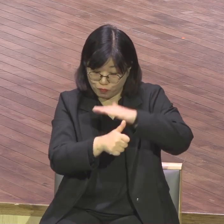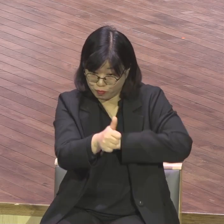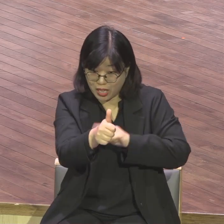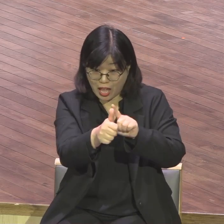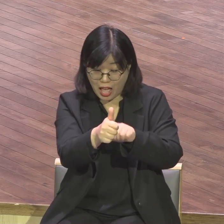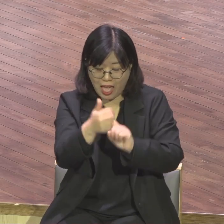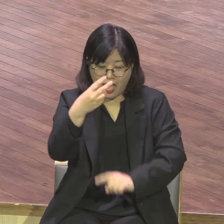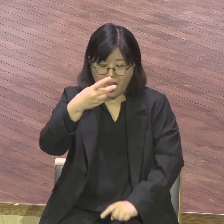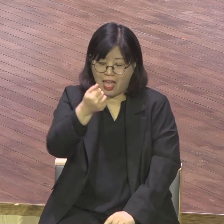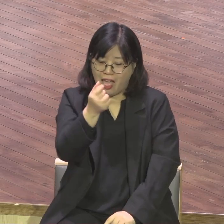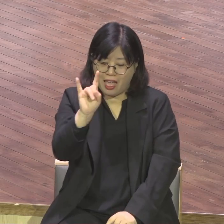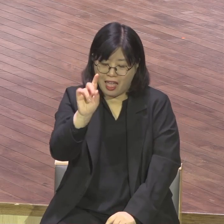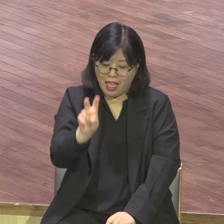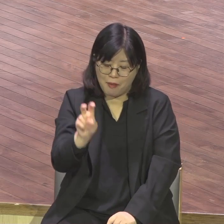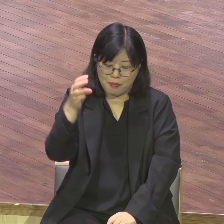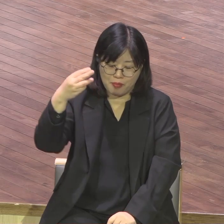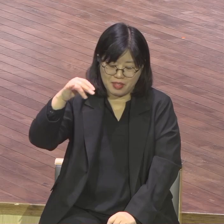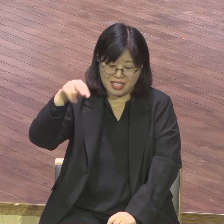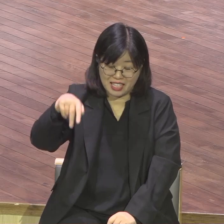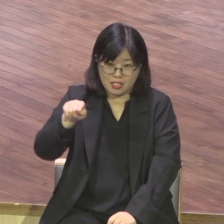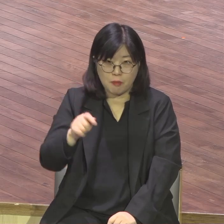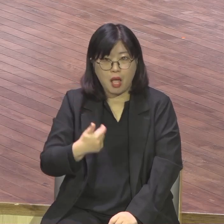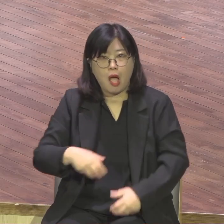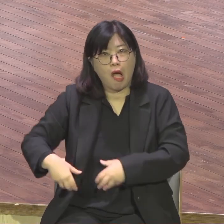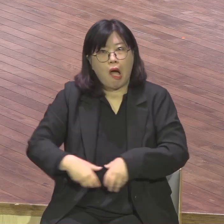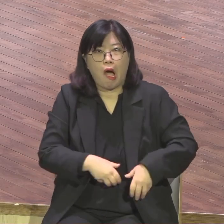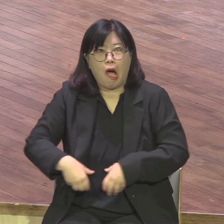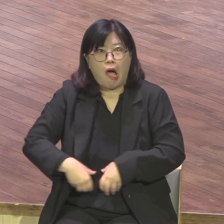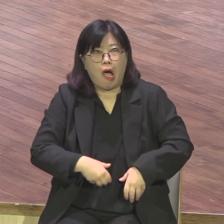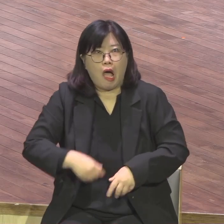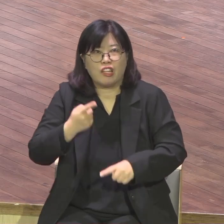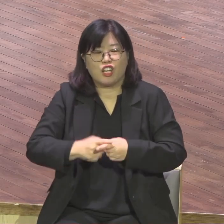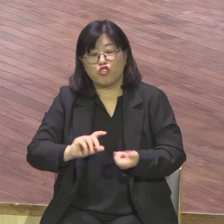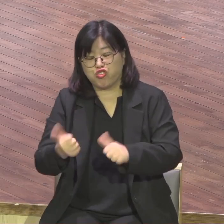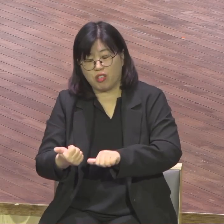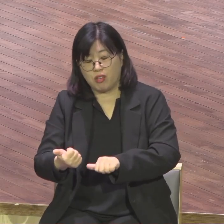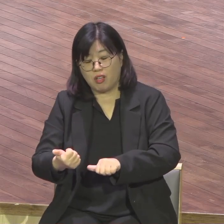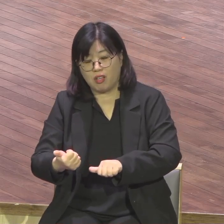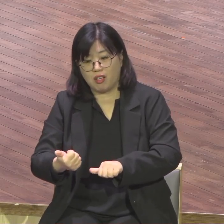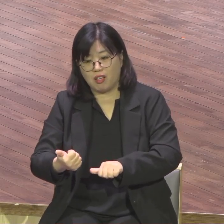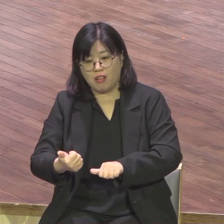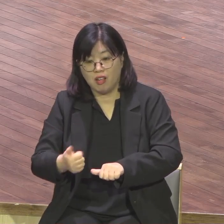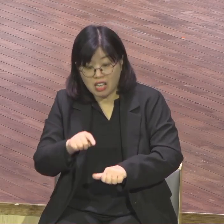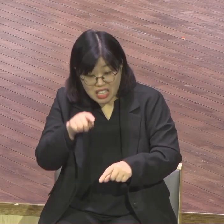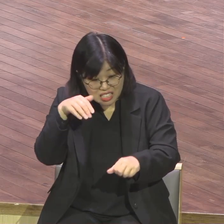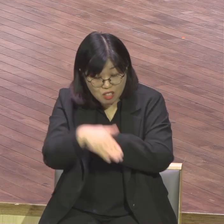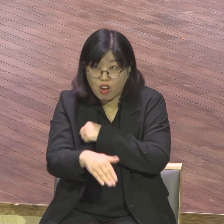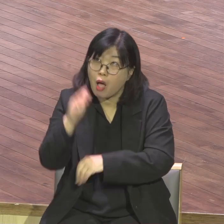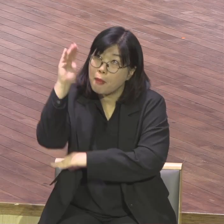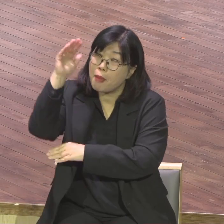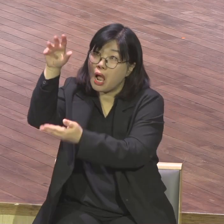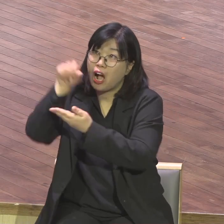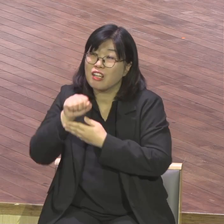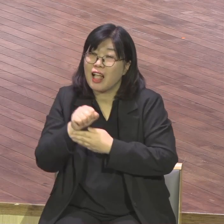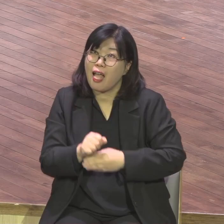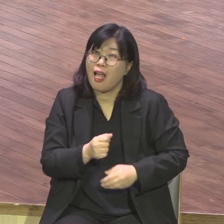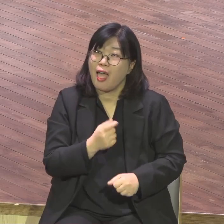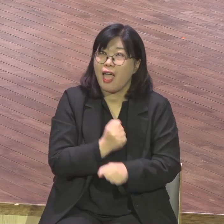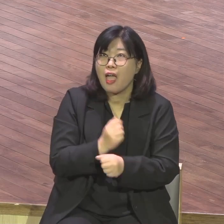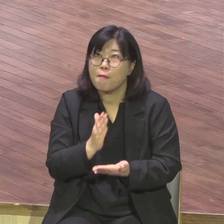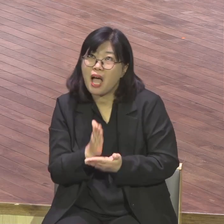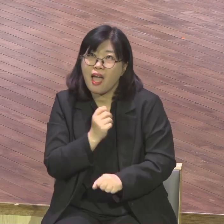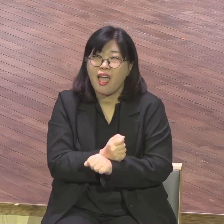언약적 직진하는 성도를 다 되시기를 바랍니다. 지금 우리가 스타트만 운동 사천망대